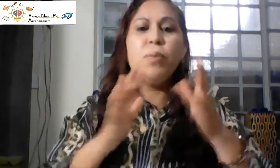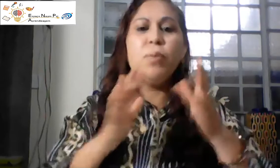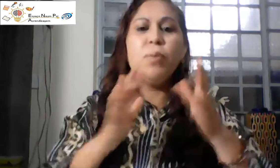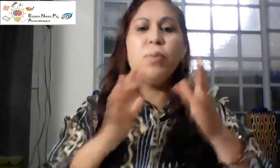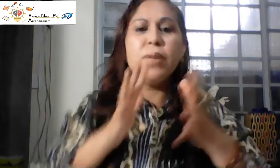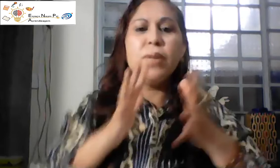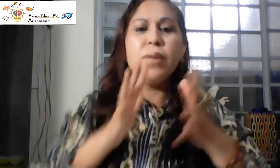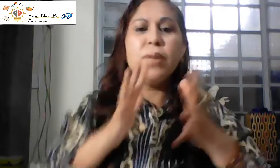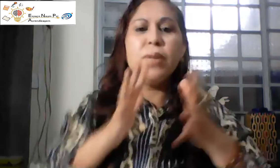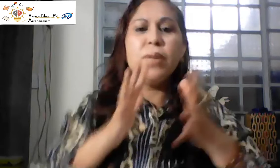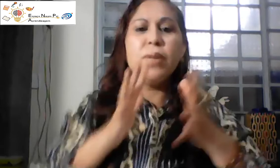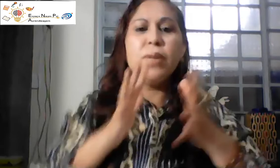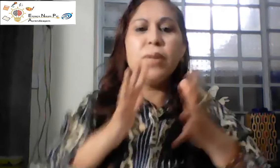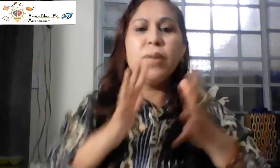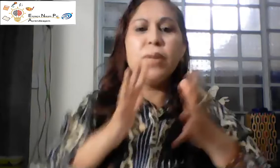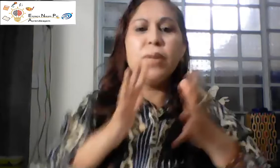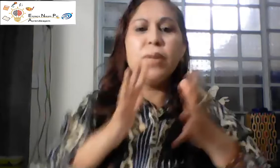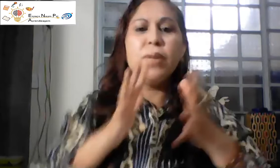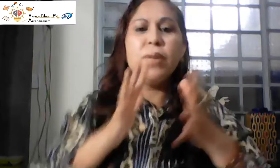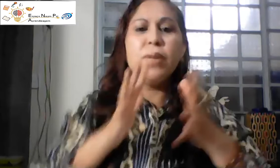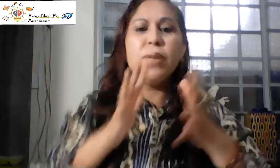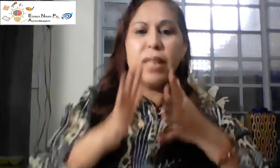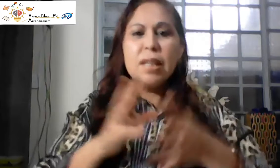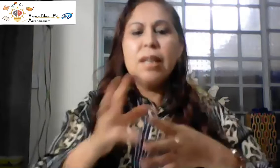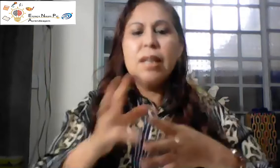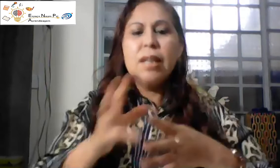diálogos é que eu poderia talvez